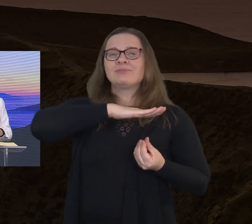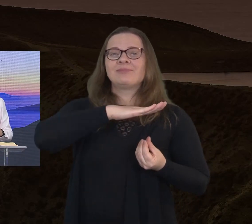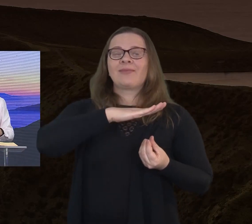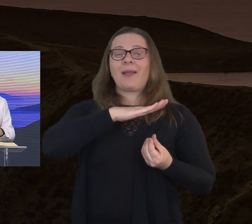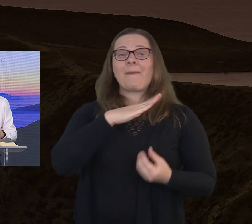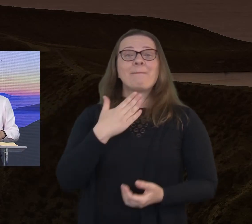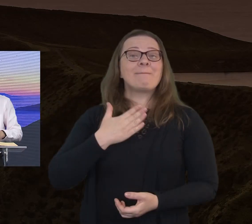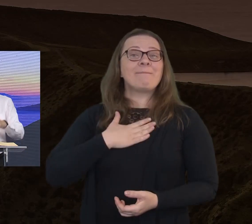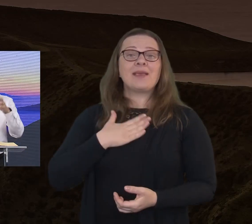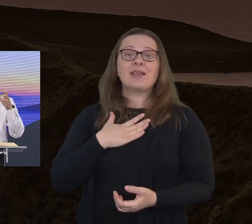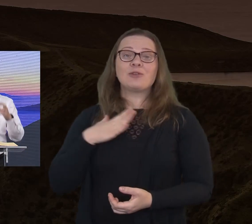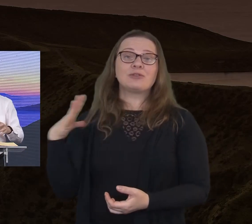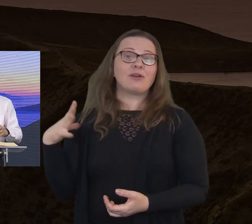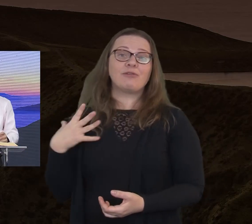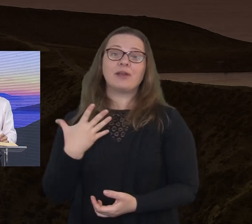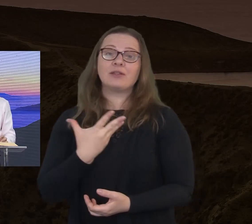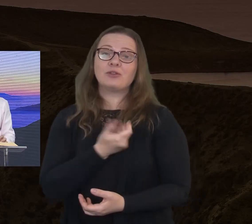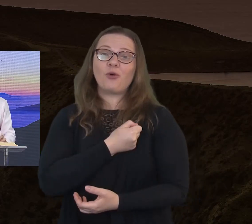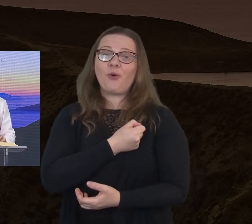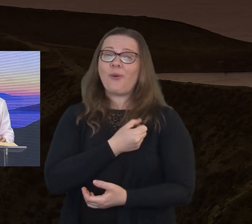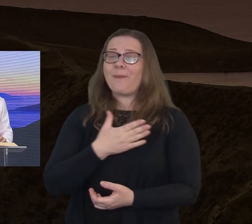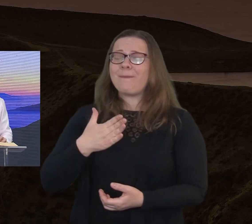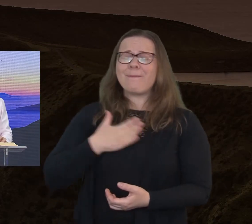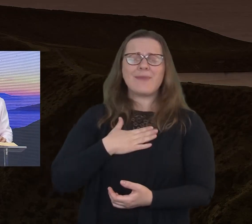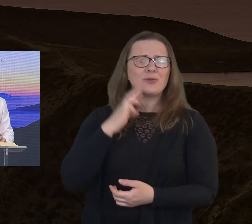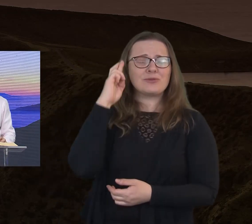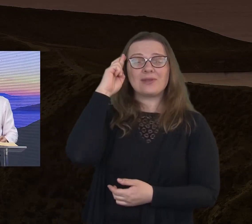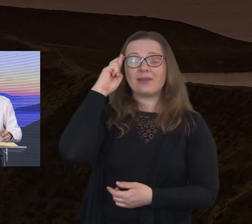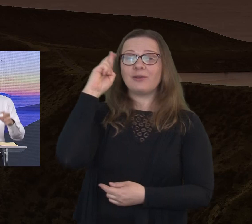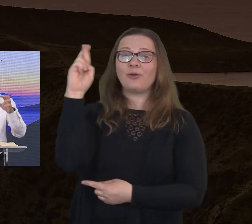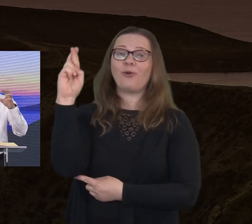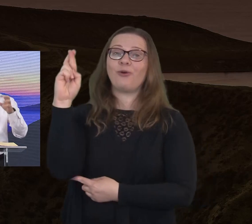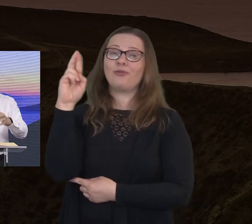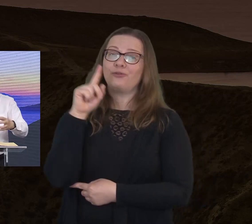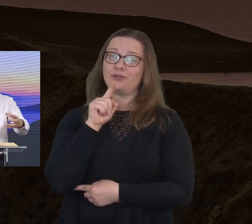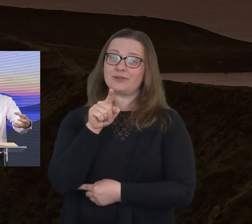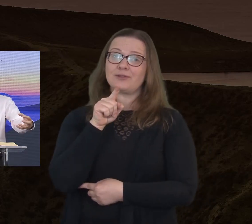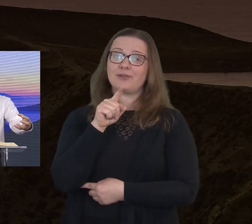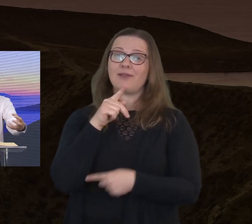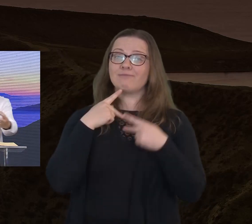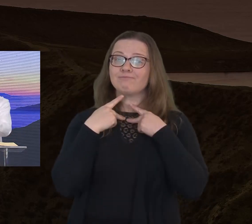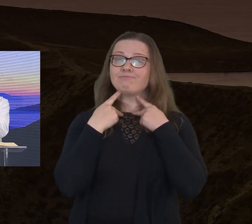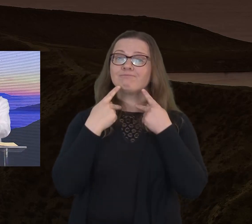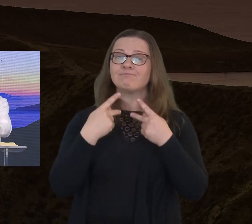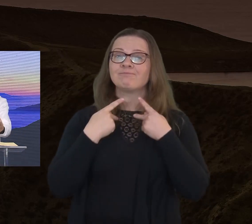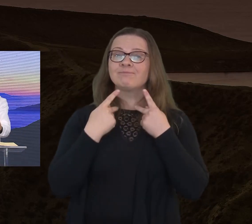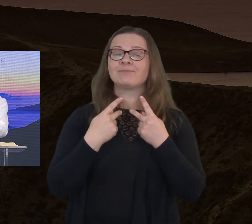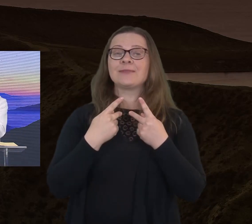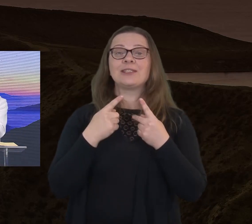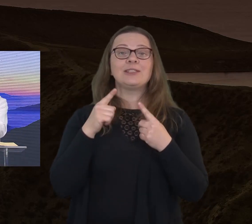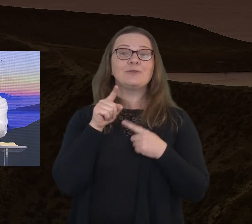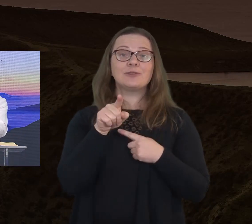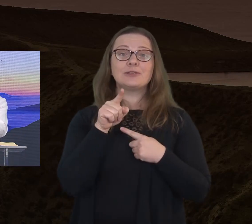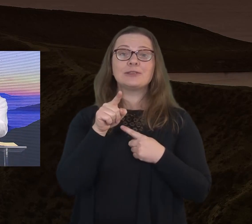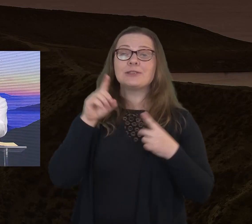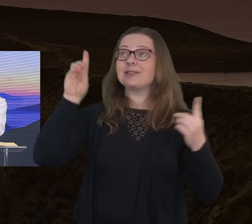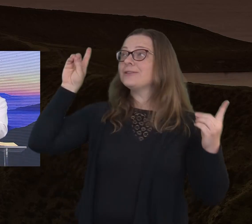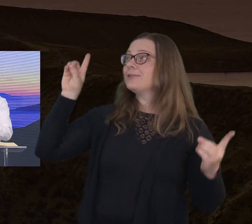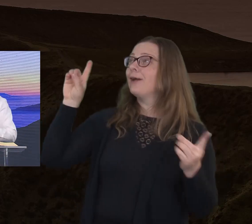seu Salvador, você confessou que Jesus é o centro, e você foi reconectado com